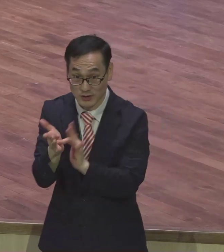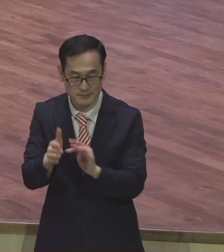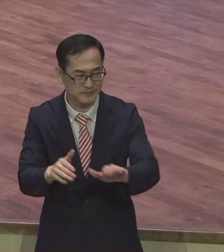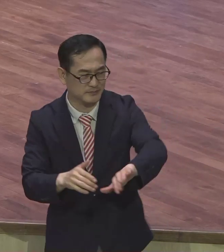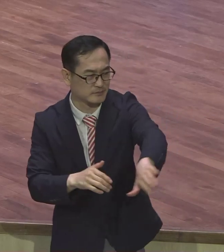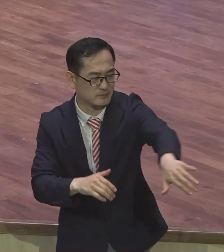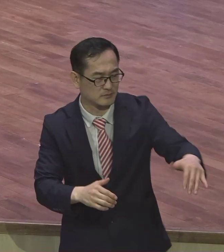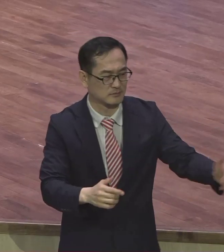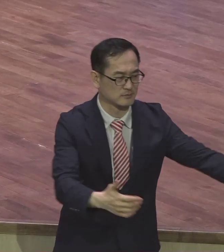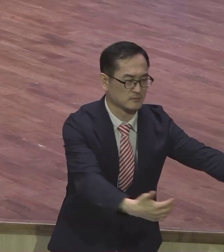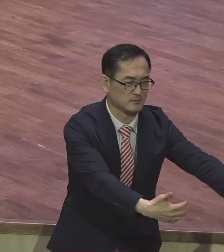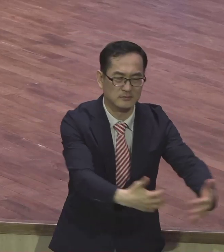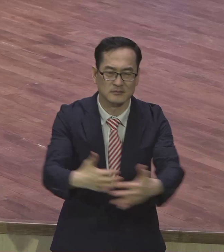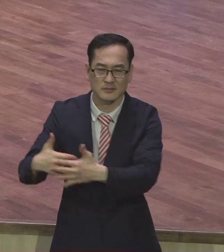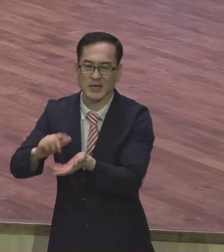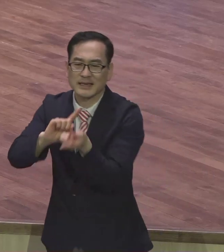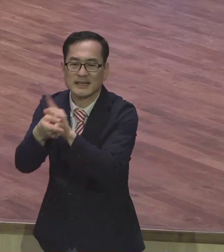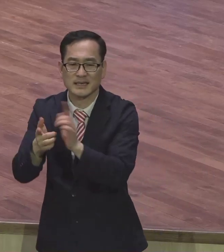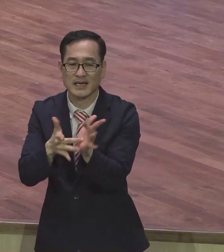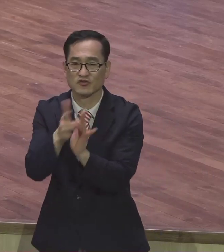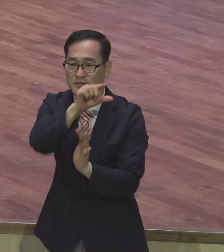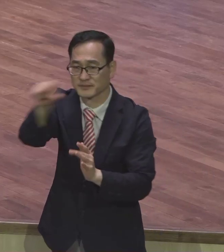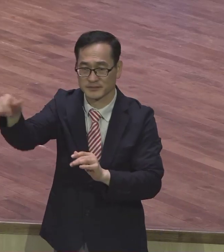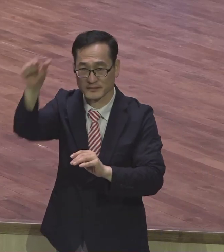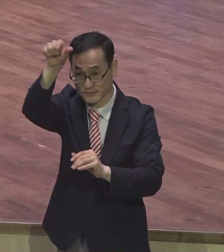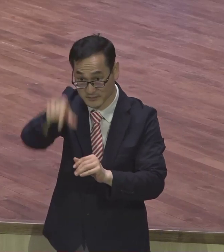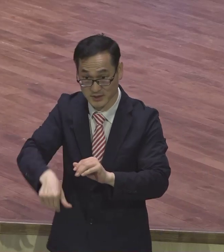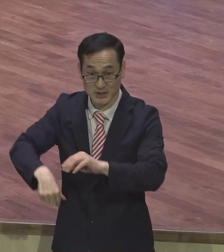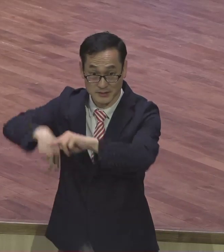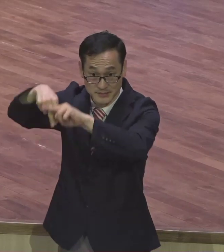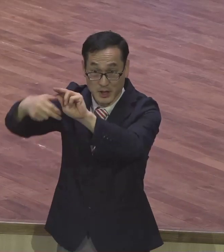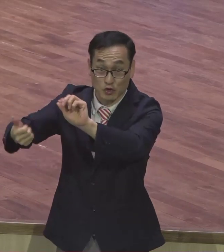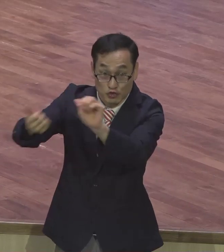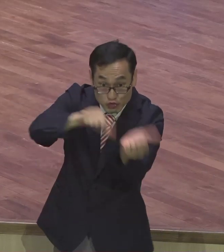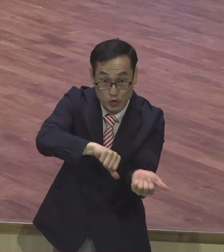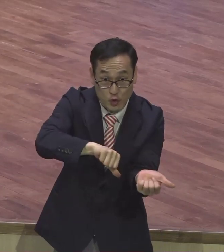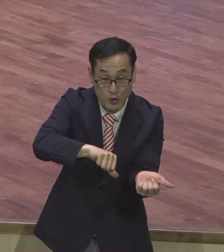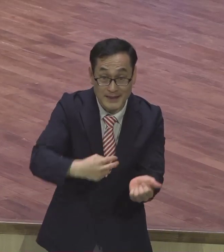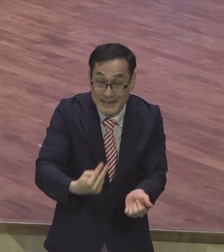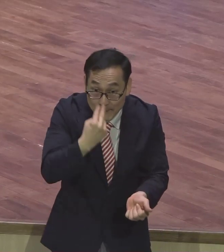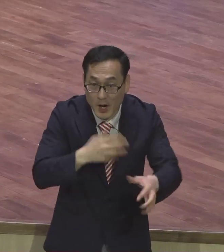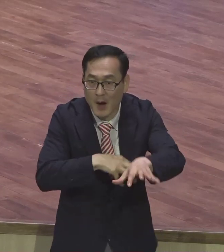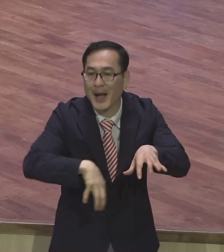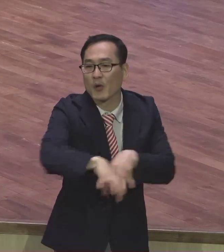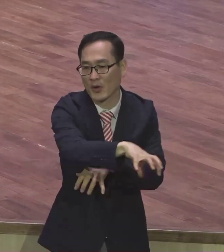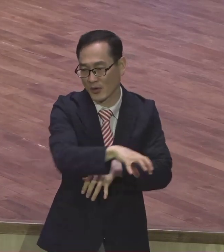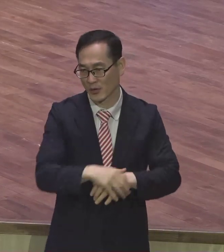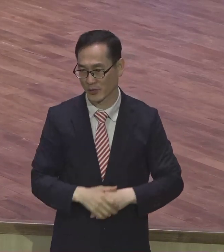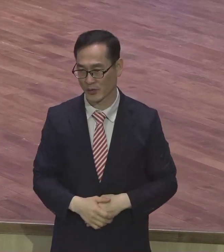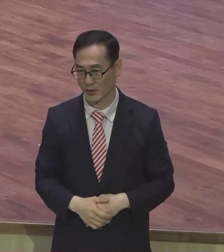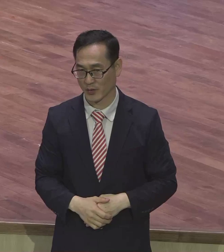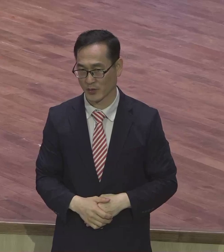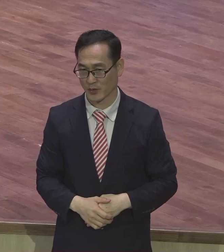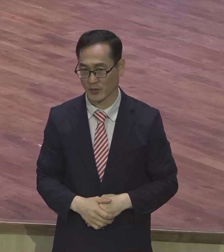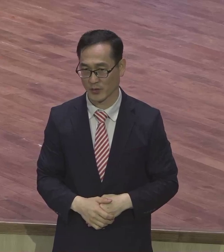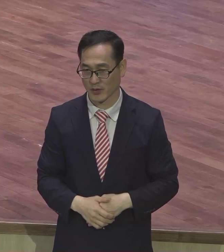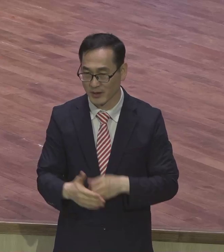십자가 죽으심과 부활 그래서 예수 그리스도가 이 땅에 오신 이유 예수 그리스도가